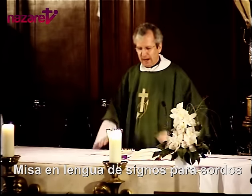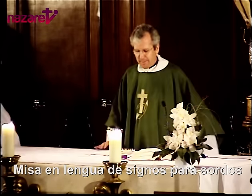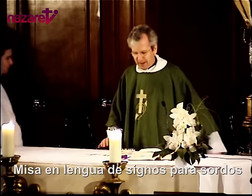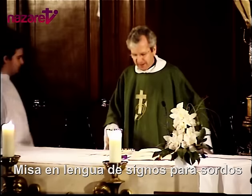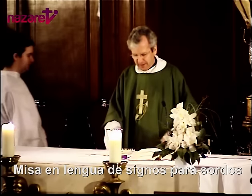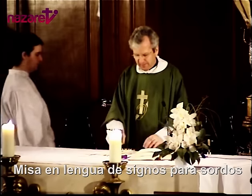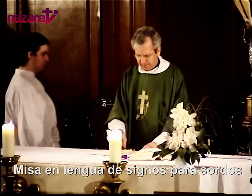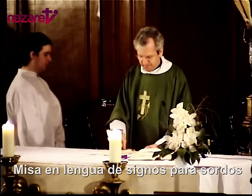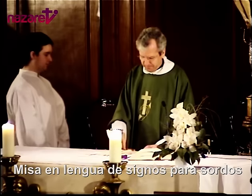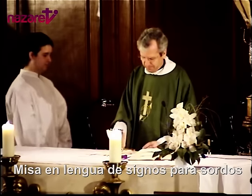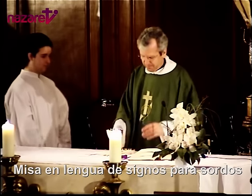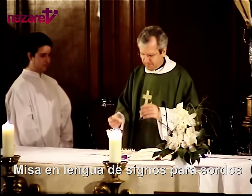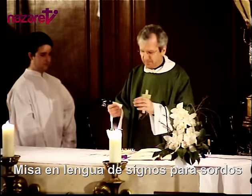paz.